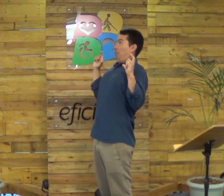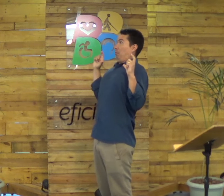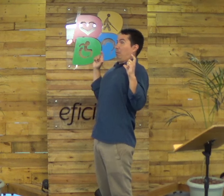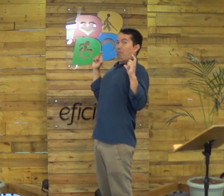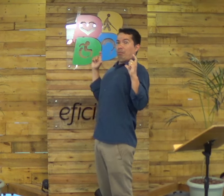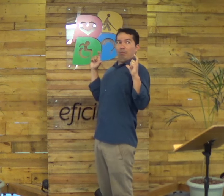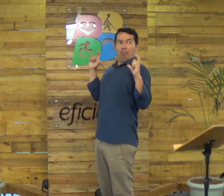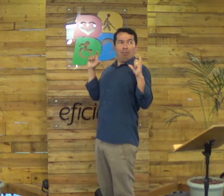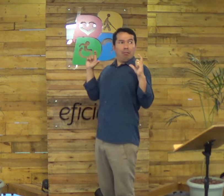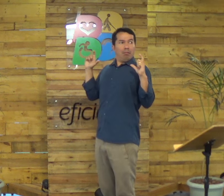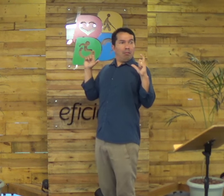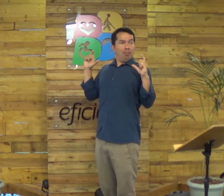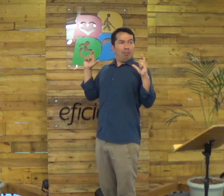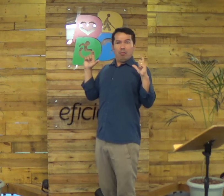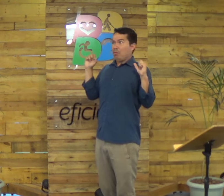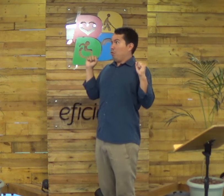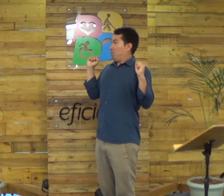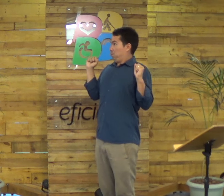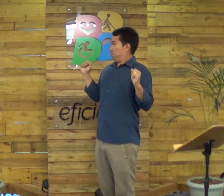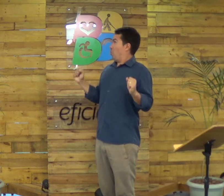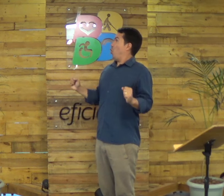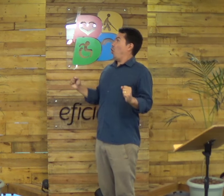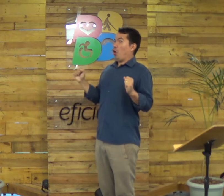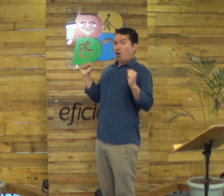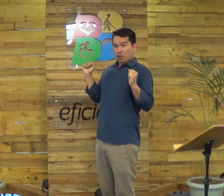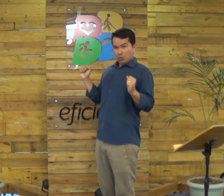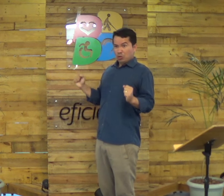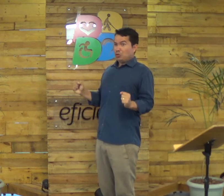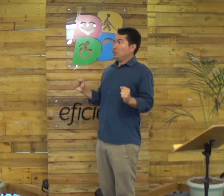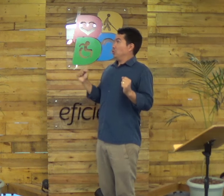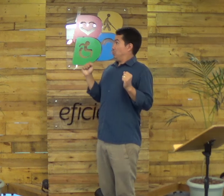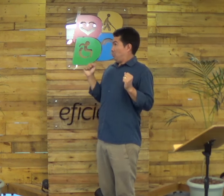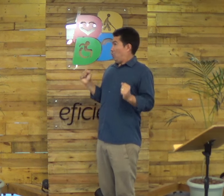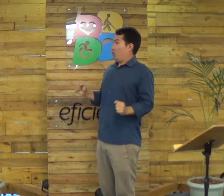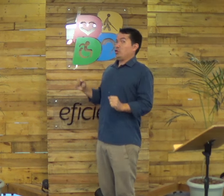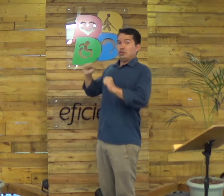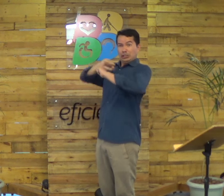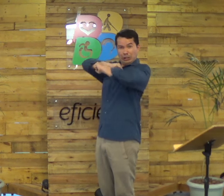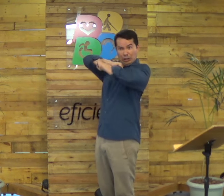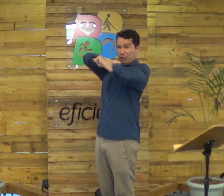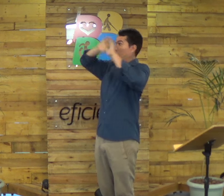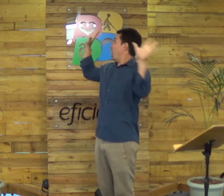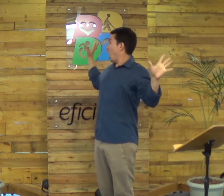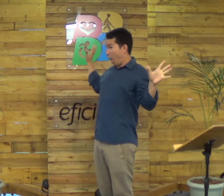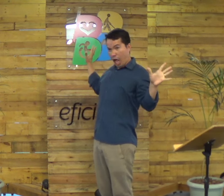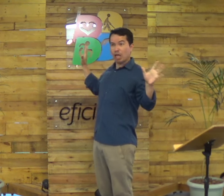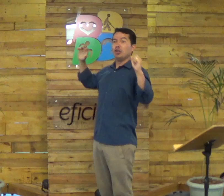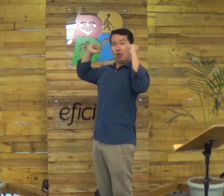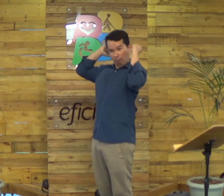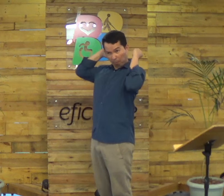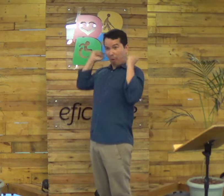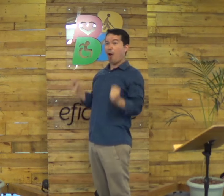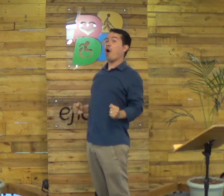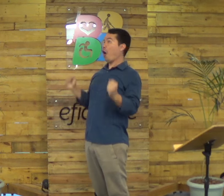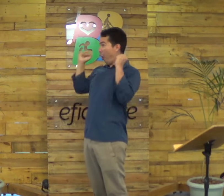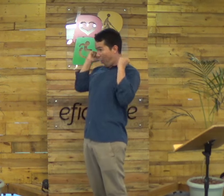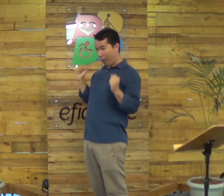Eu fiquei, olha, ele é relado, posso, posso mesmo, mas é claro que eu posso ir nessa